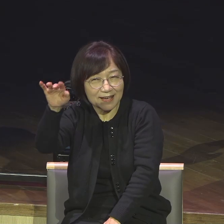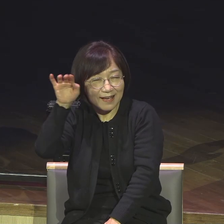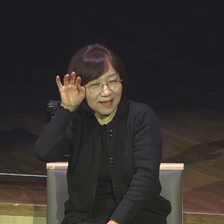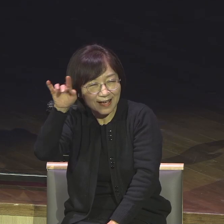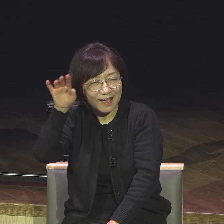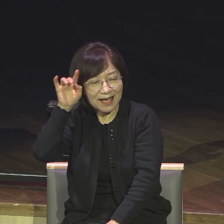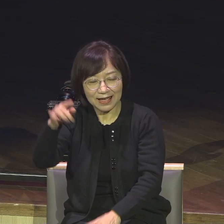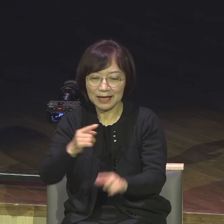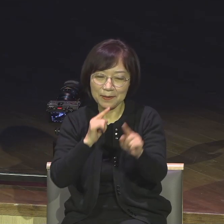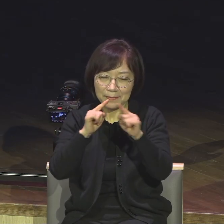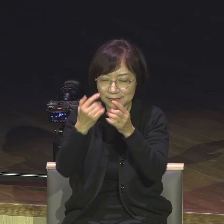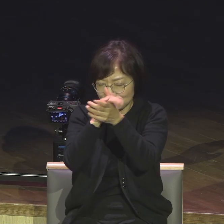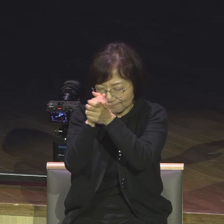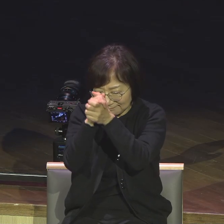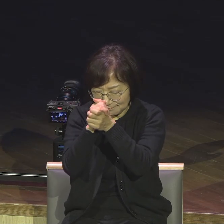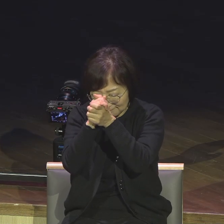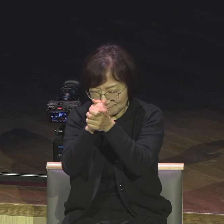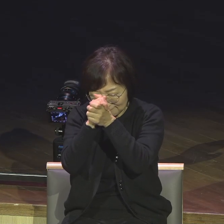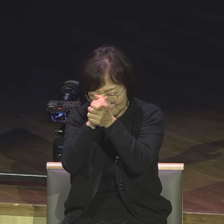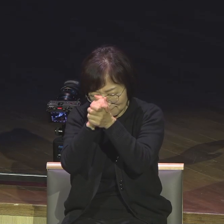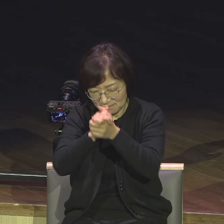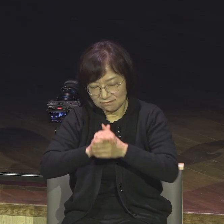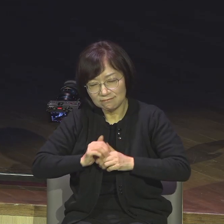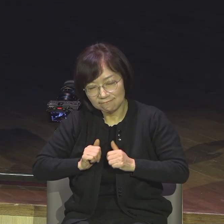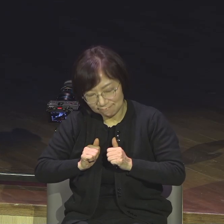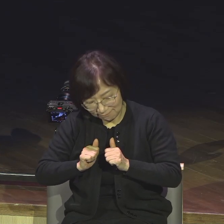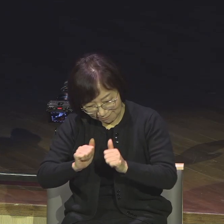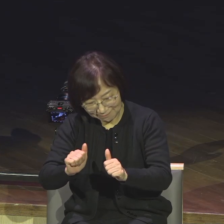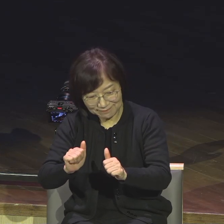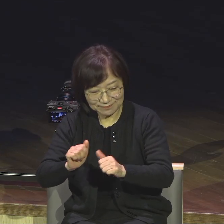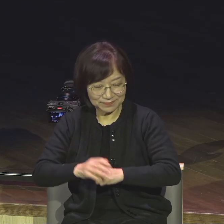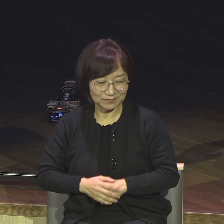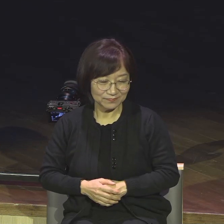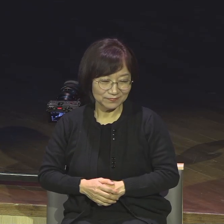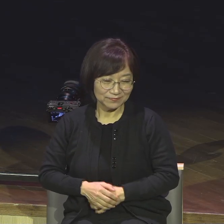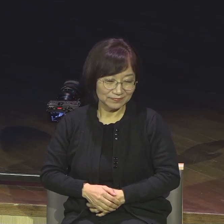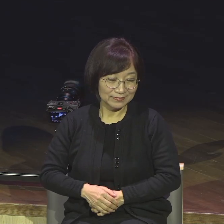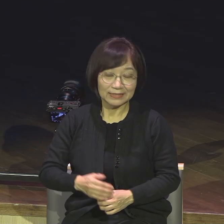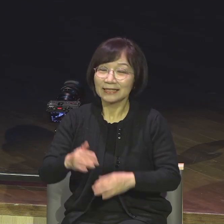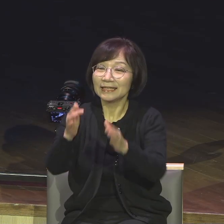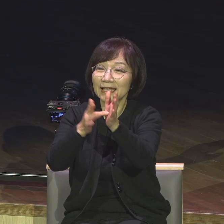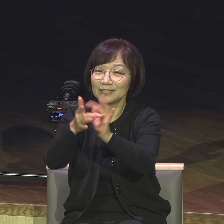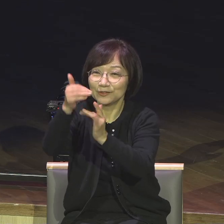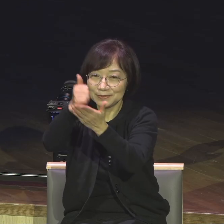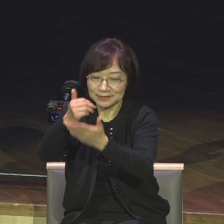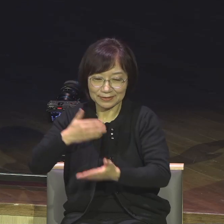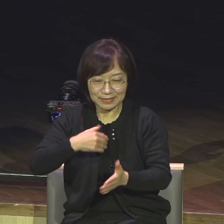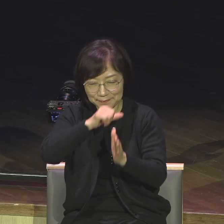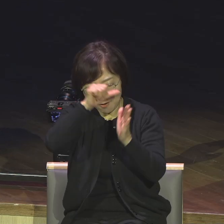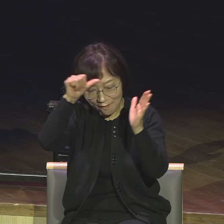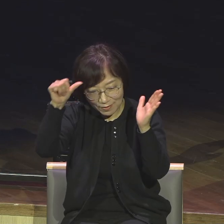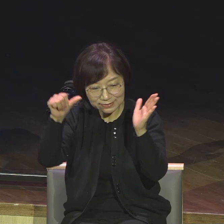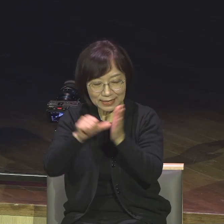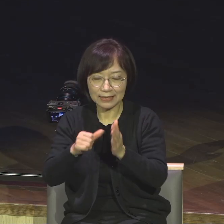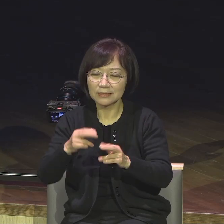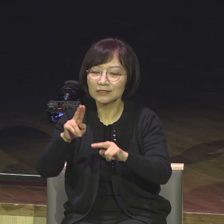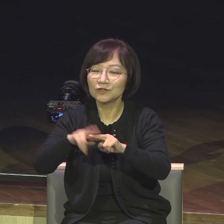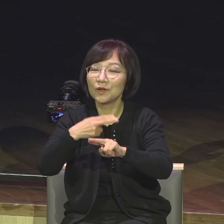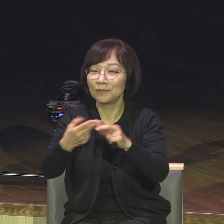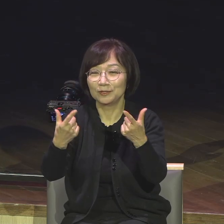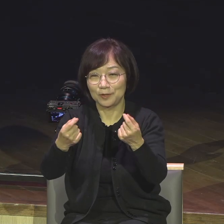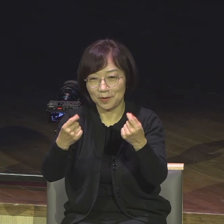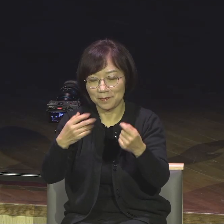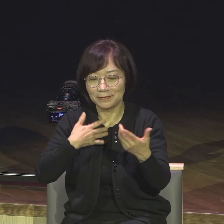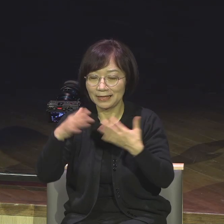기도의 삶을 살았지. 그렇게 예수님은 내 인생에 선물로 오셔서 나에게 참 행복을